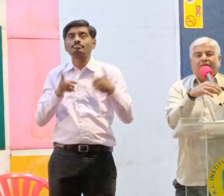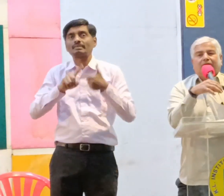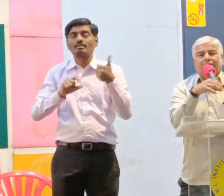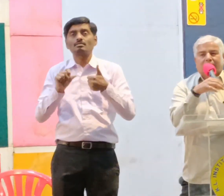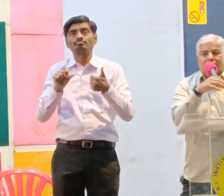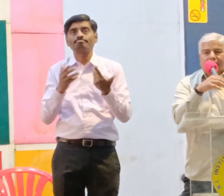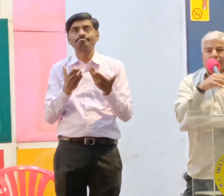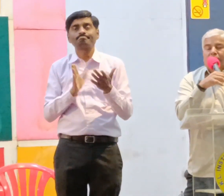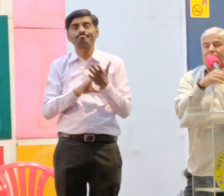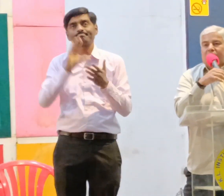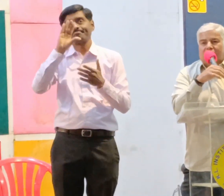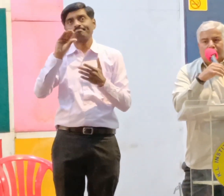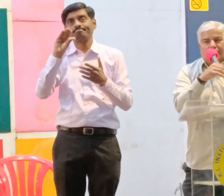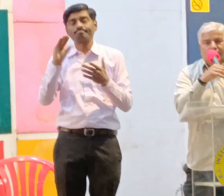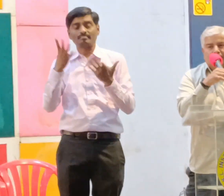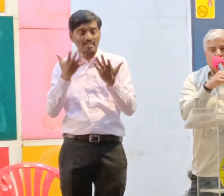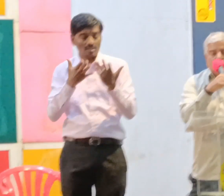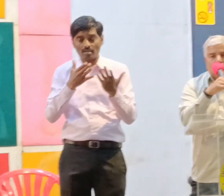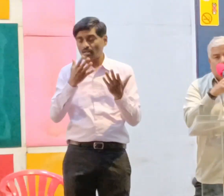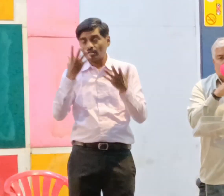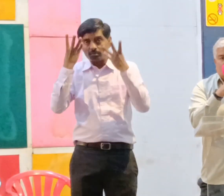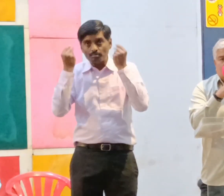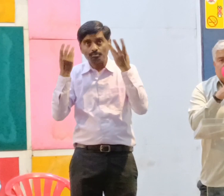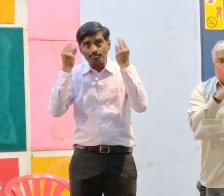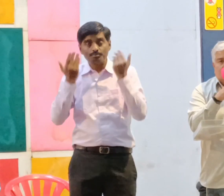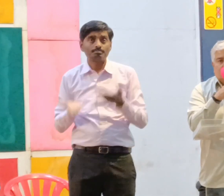જવાબ આપણે ભૂલી જતા હોઈએ.